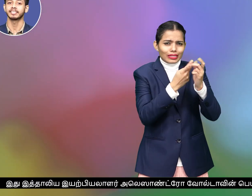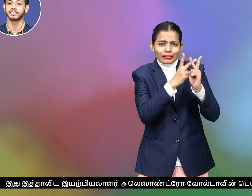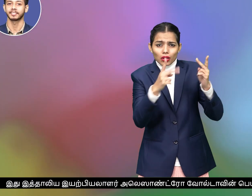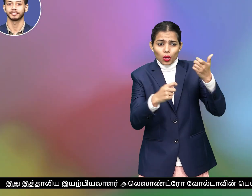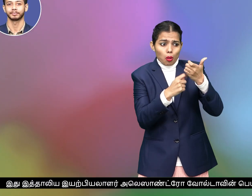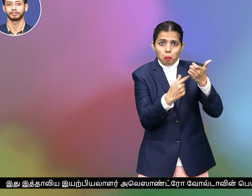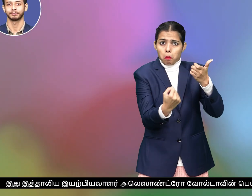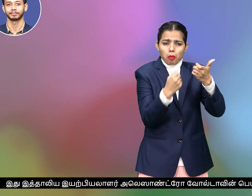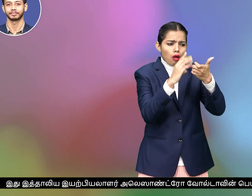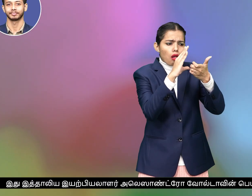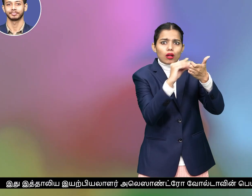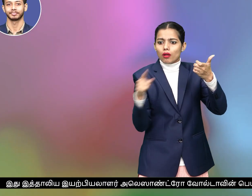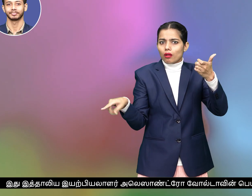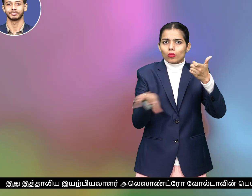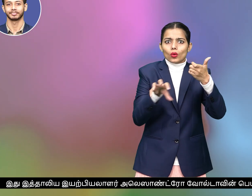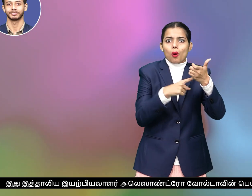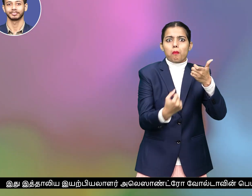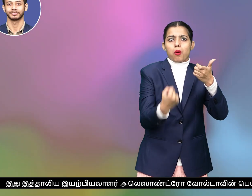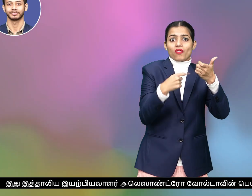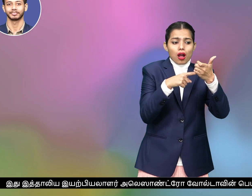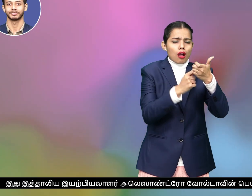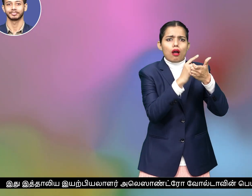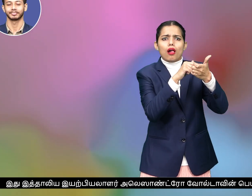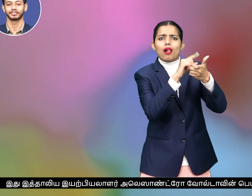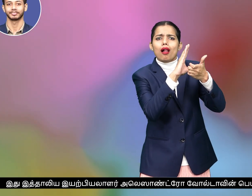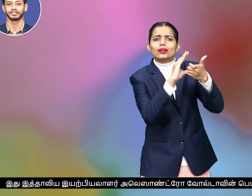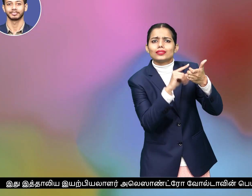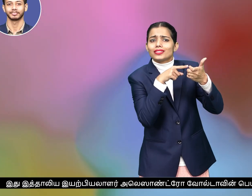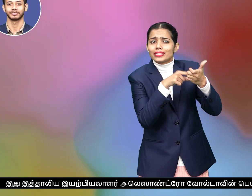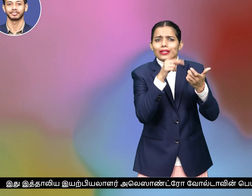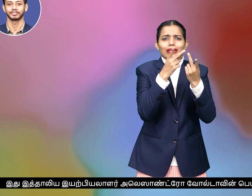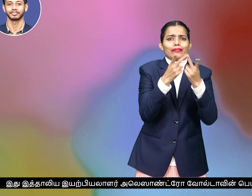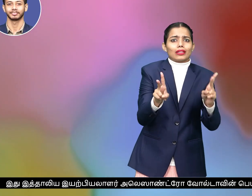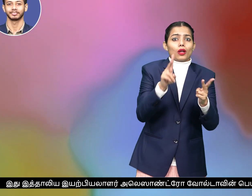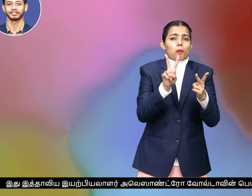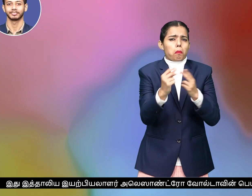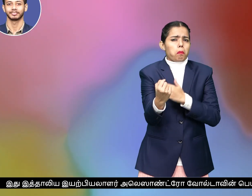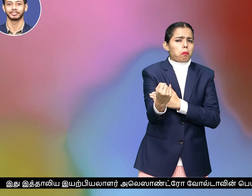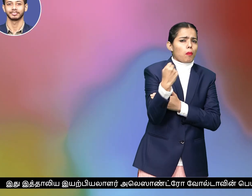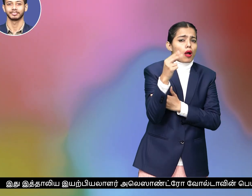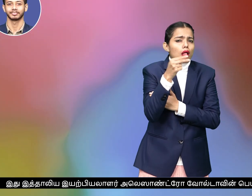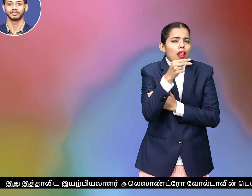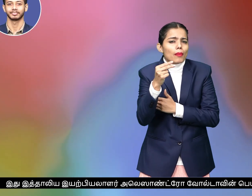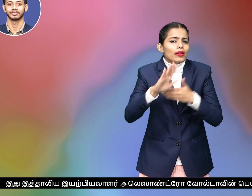இத்தாலிய இயற்பியலாளர் அலெசாண்ட்ரோ ஓல்டாவின் பெயரால் அழைக்கப்படுகிறது.